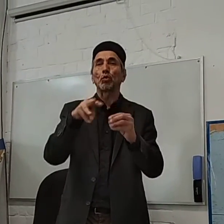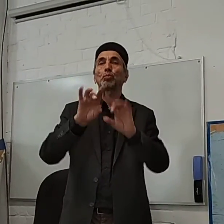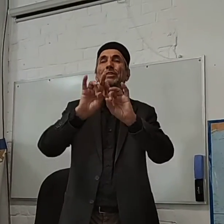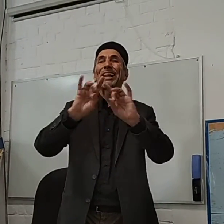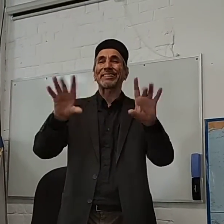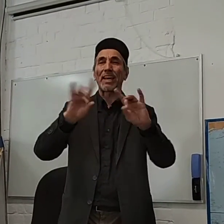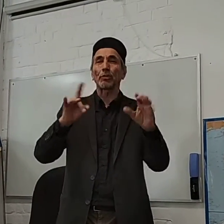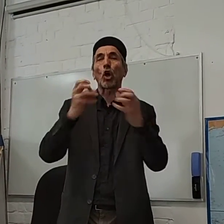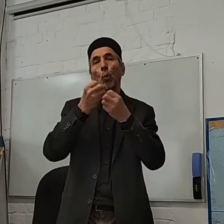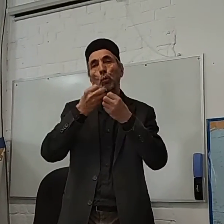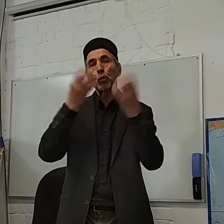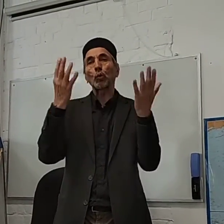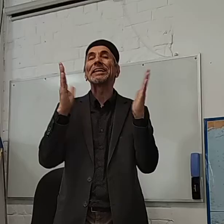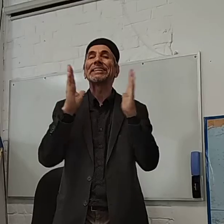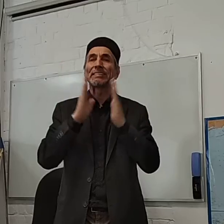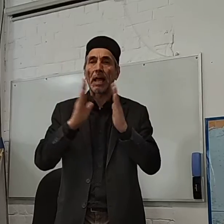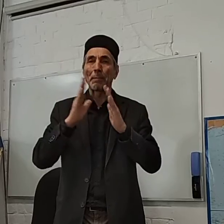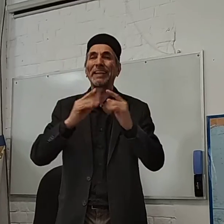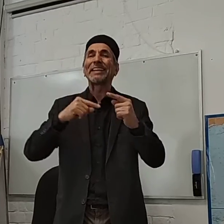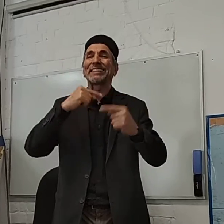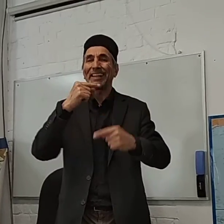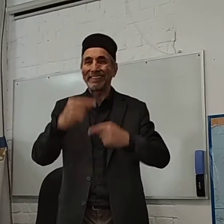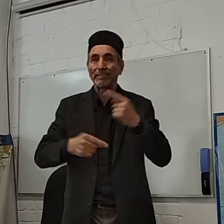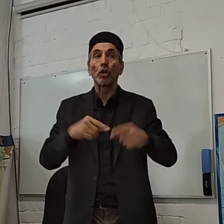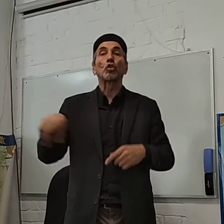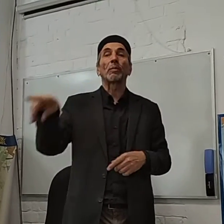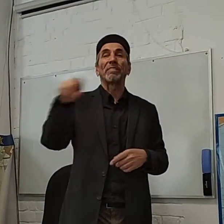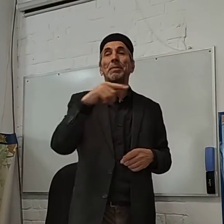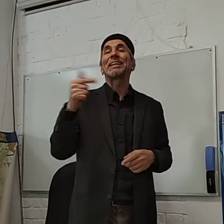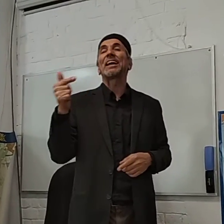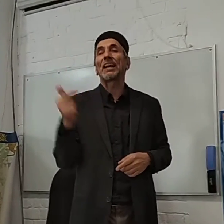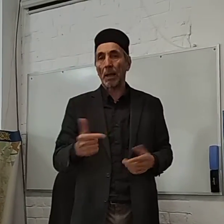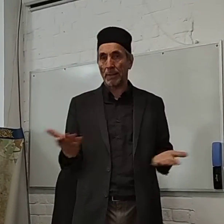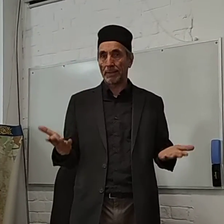немножко рассказывает о культуре ислама, традиции,